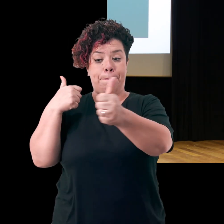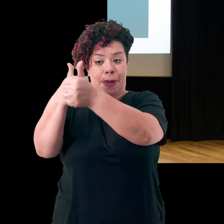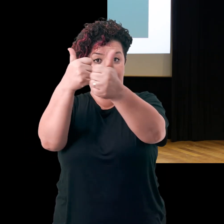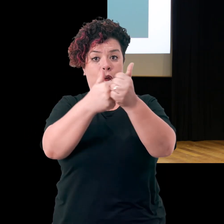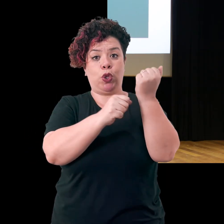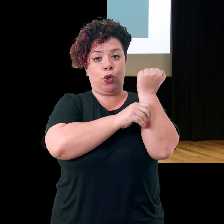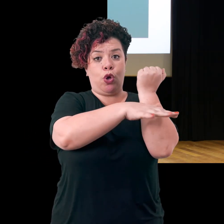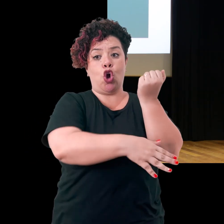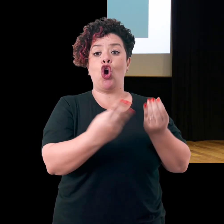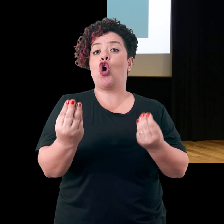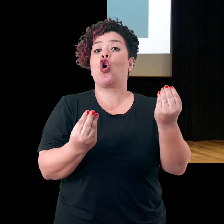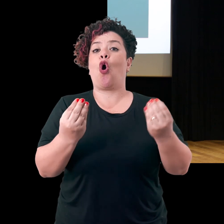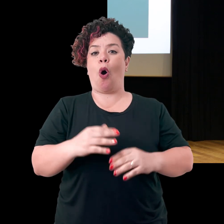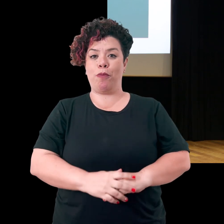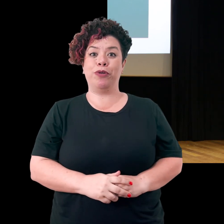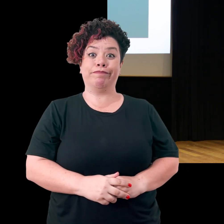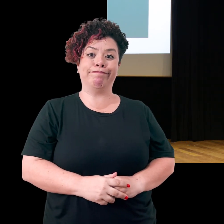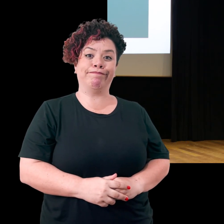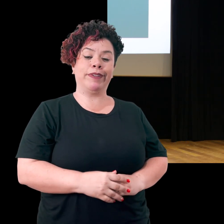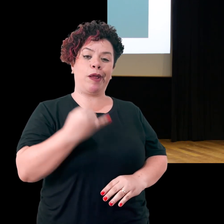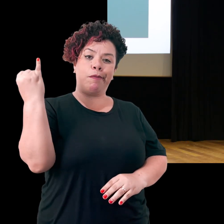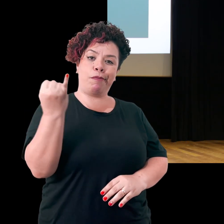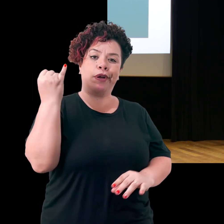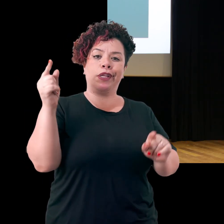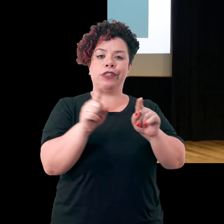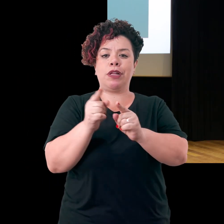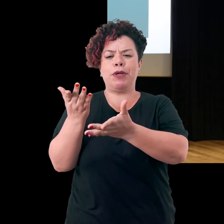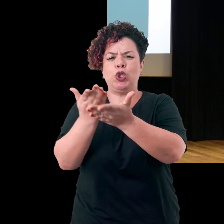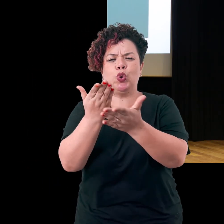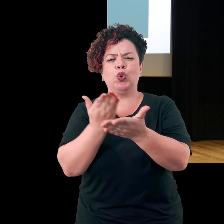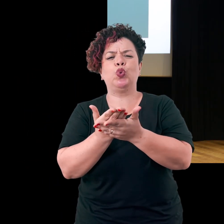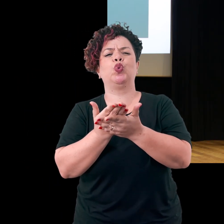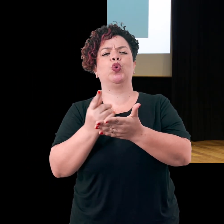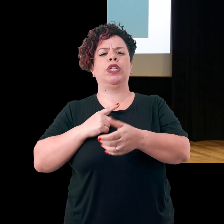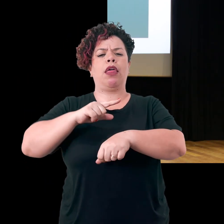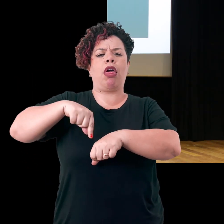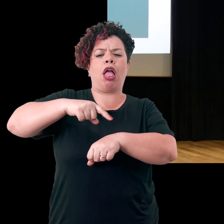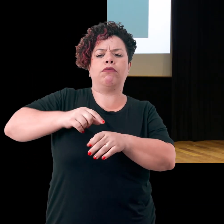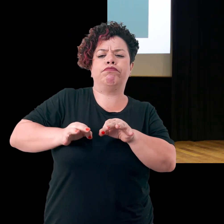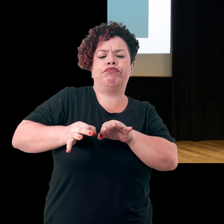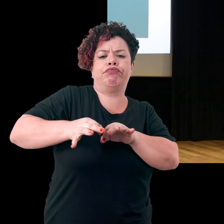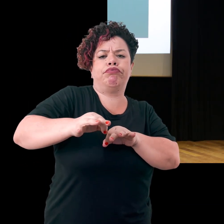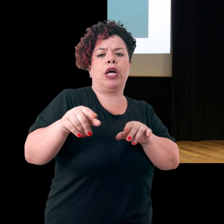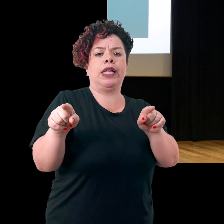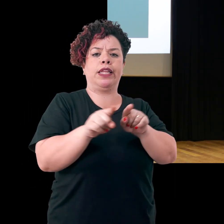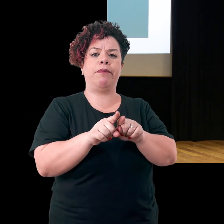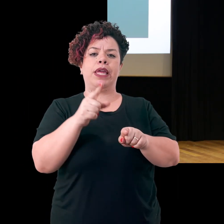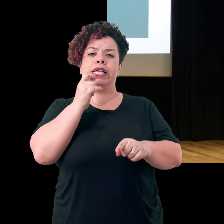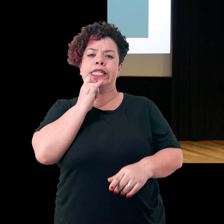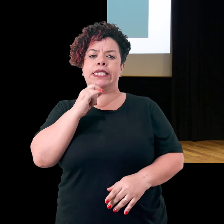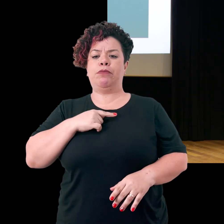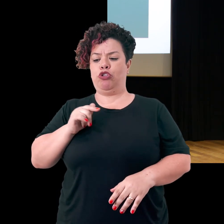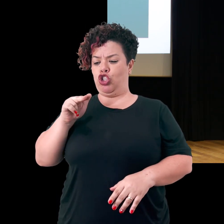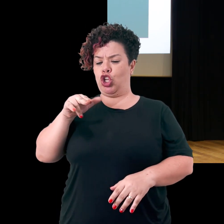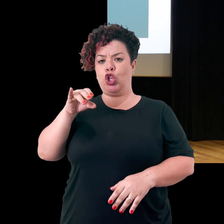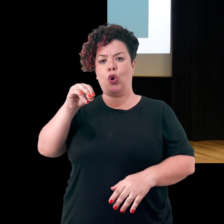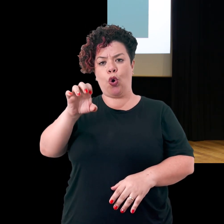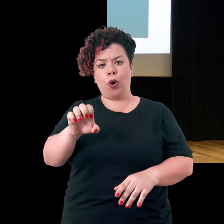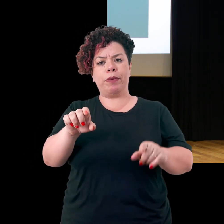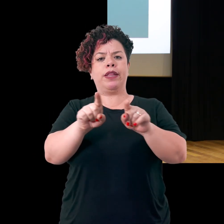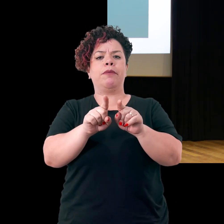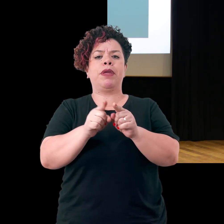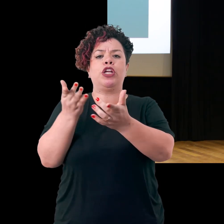manguezal. Isso é uma questão bem pontual. Estudos de longa duração, genômica utilizando novas tecnologias de